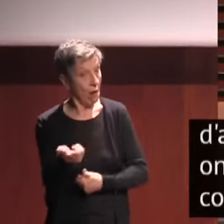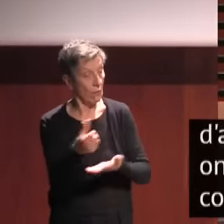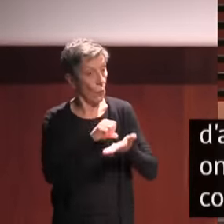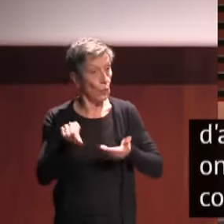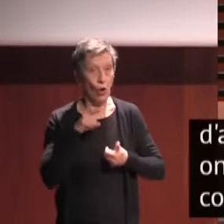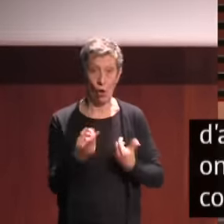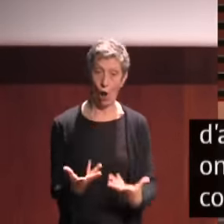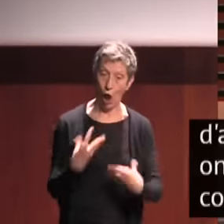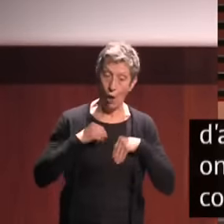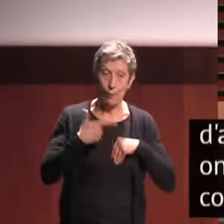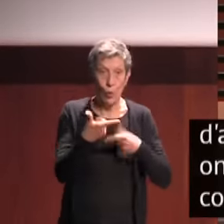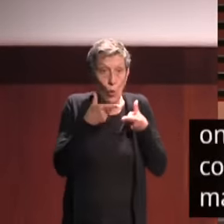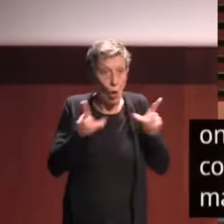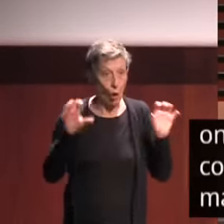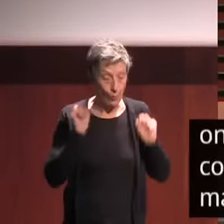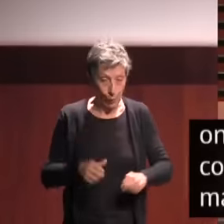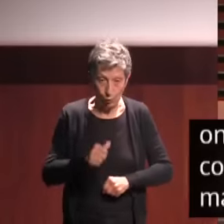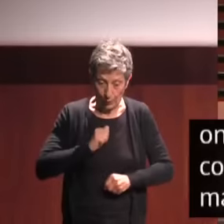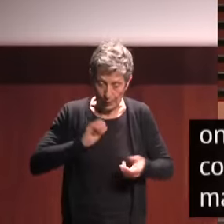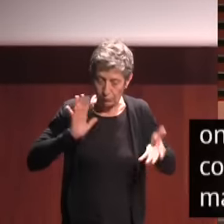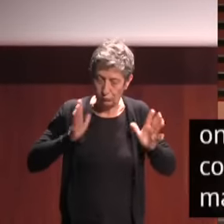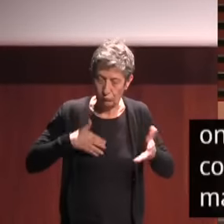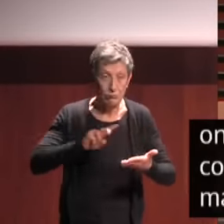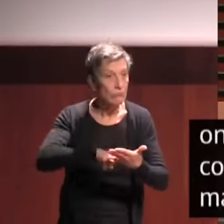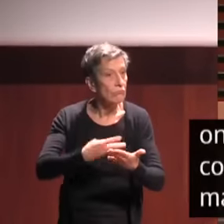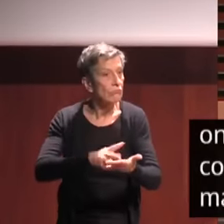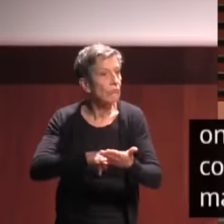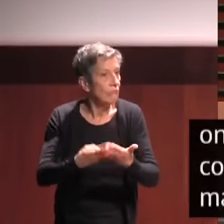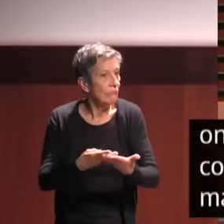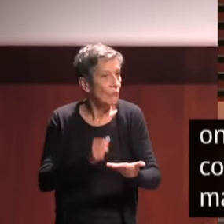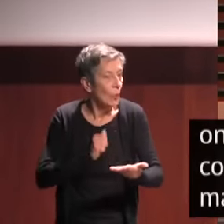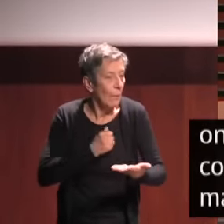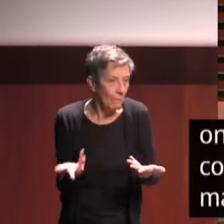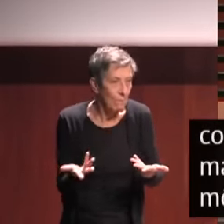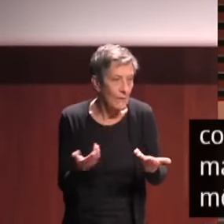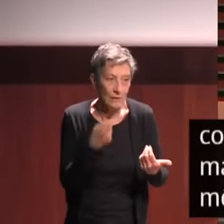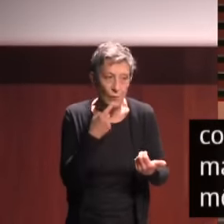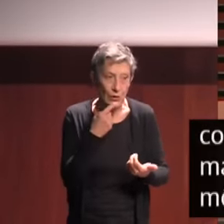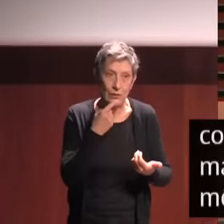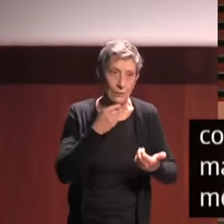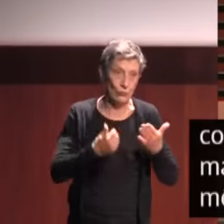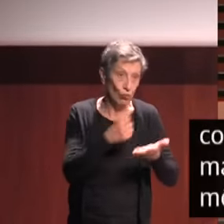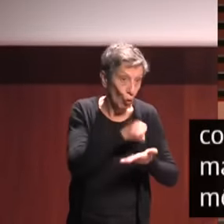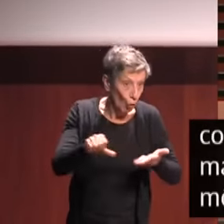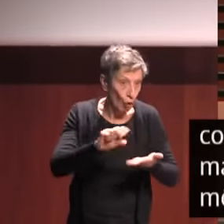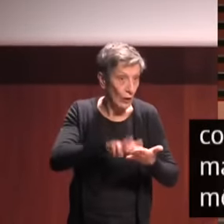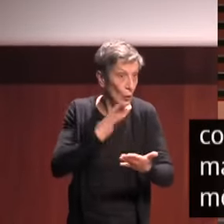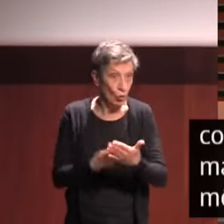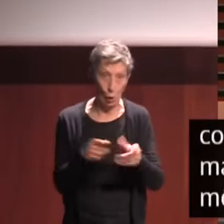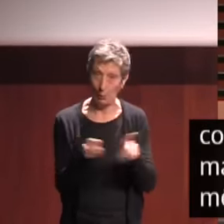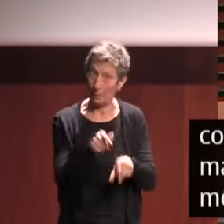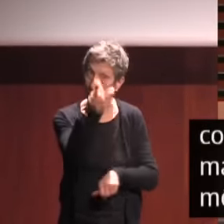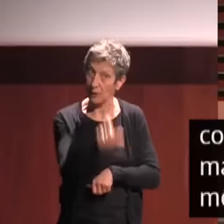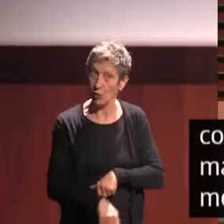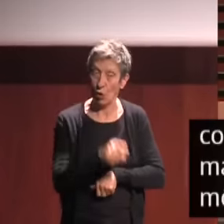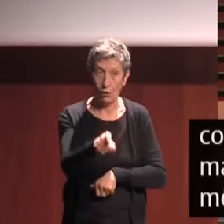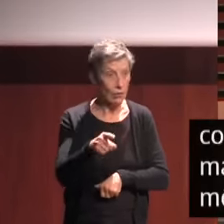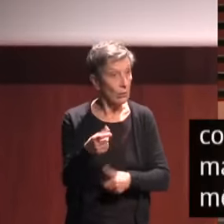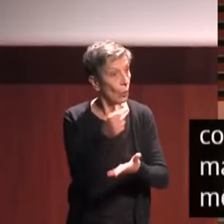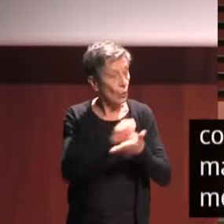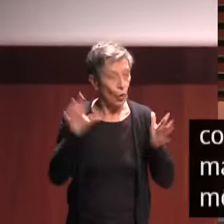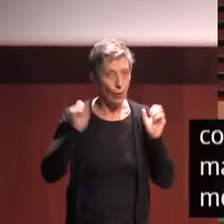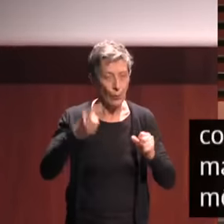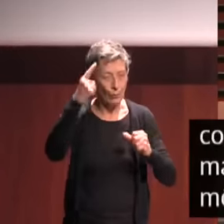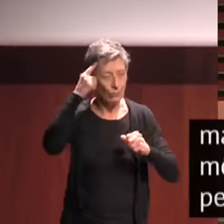deux langues pour se traduire à soi. Dans ces cas, l'auteur et les traducteurs sont la même personne. L'auteur peut construire sa pensée de manière